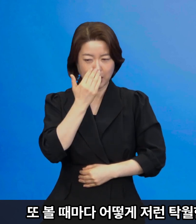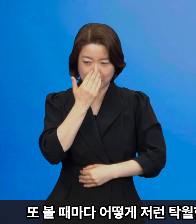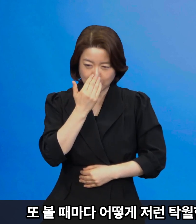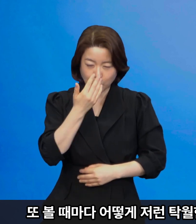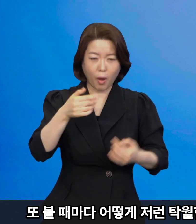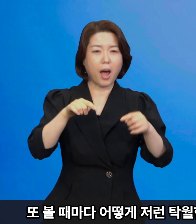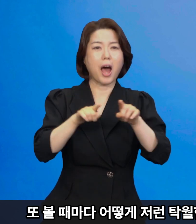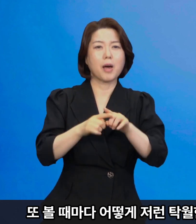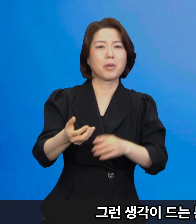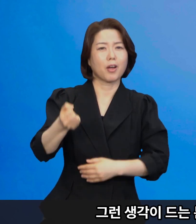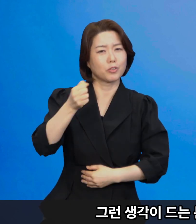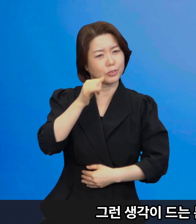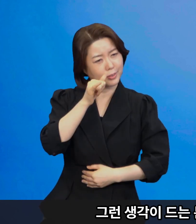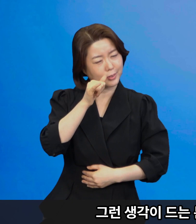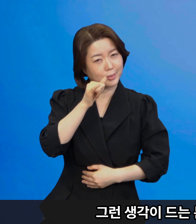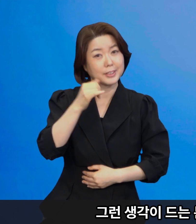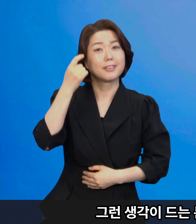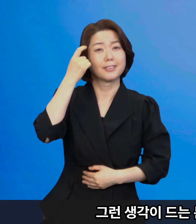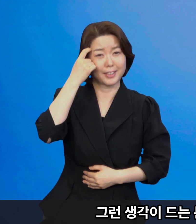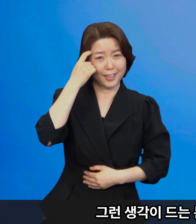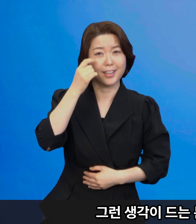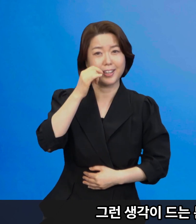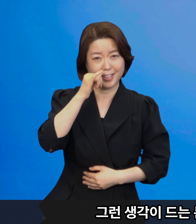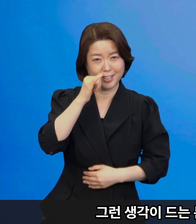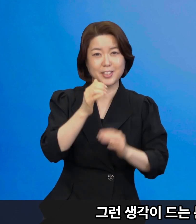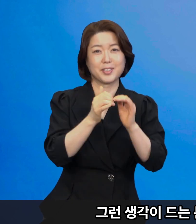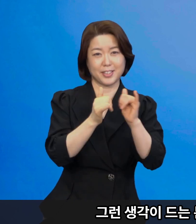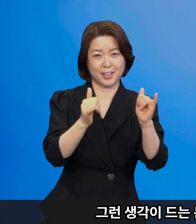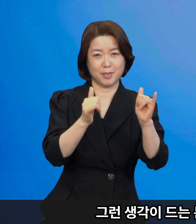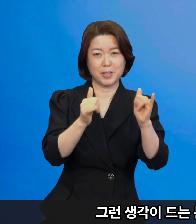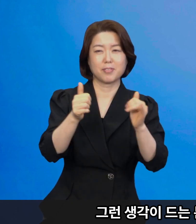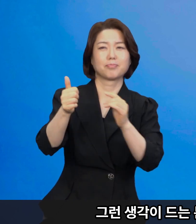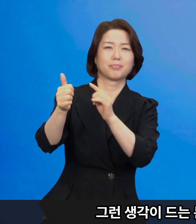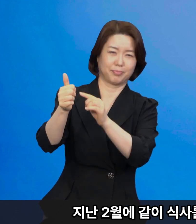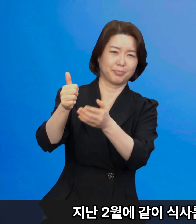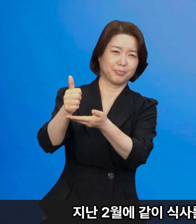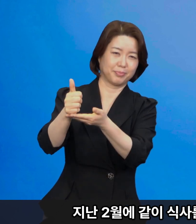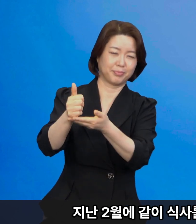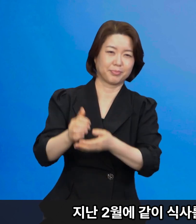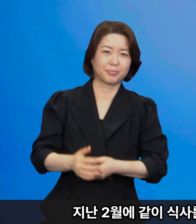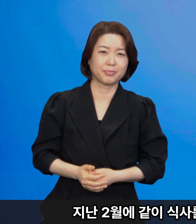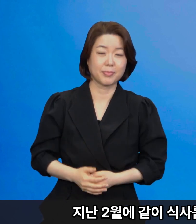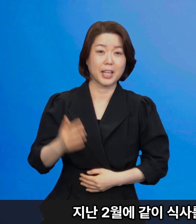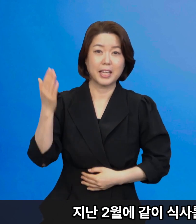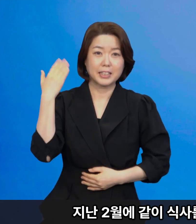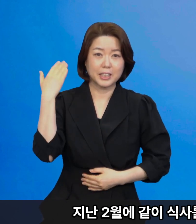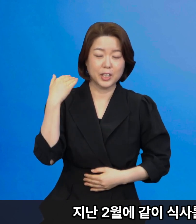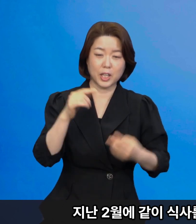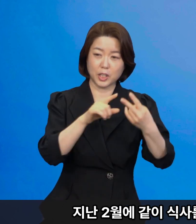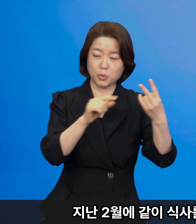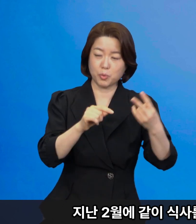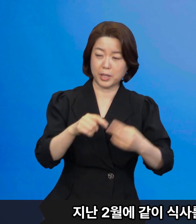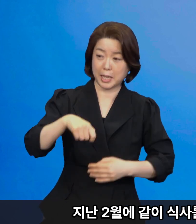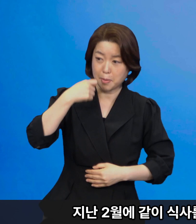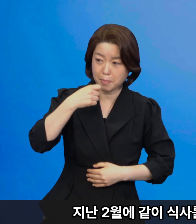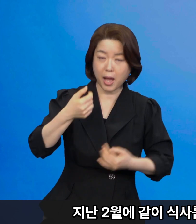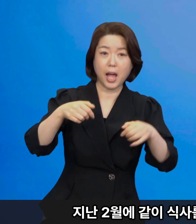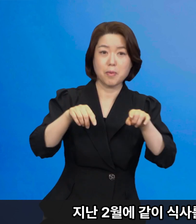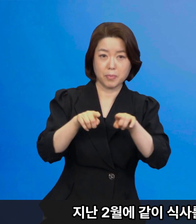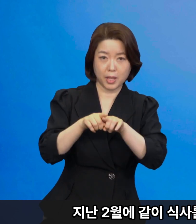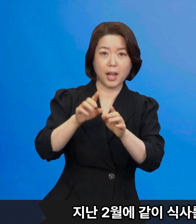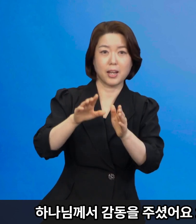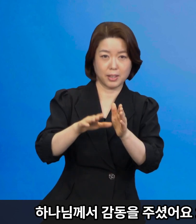담을 수 있을까, 그런 생각이 드는 분이 바로 이분이십니다. 지난 2월에 같이 식사를 하다가 대화를 나누던